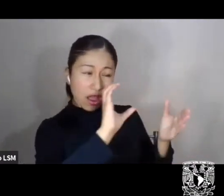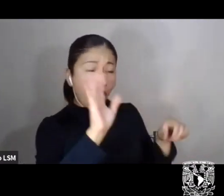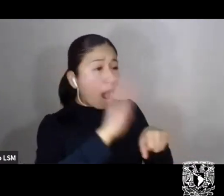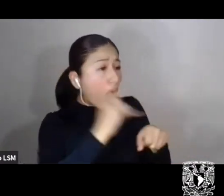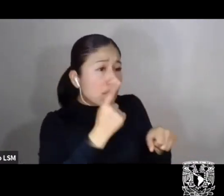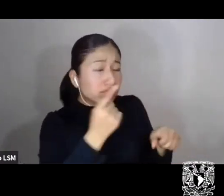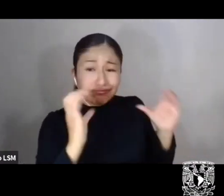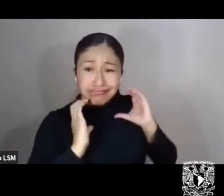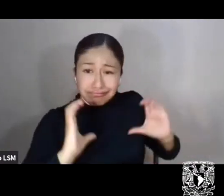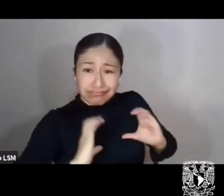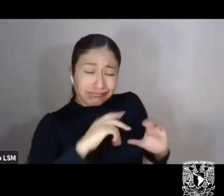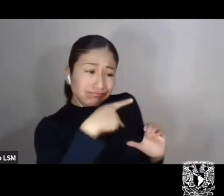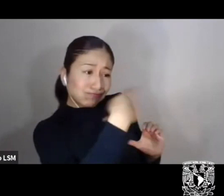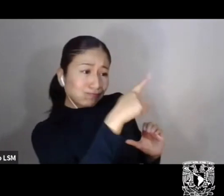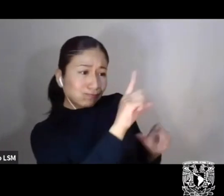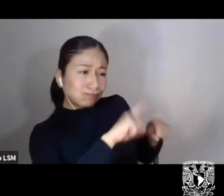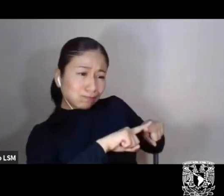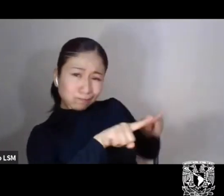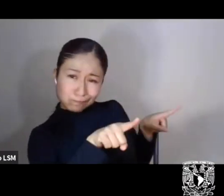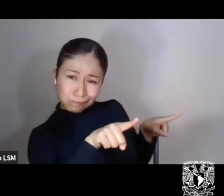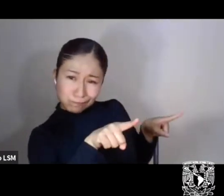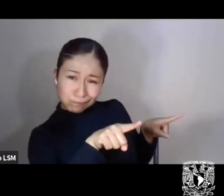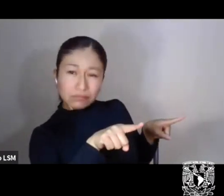que hacer desde atrás, como,